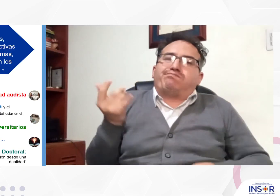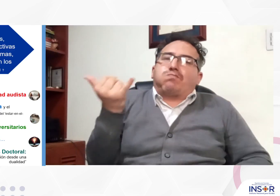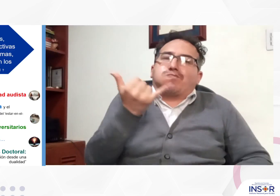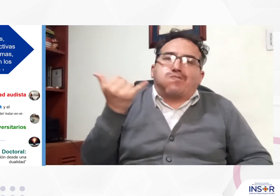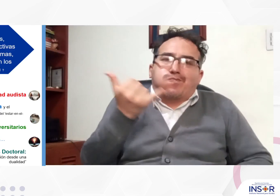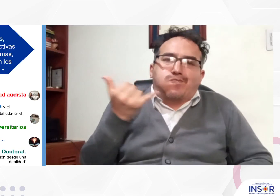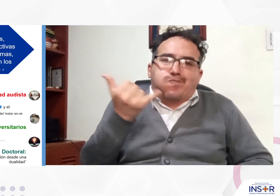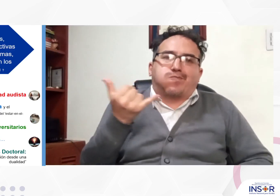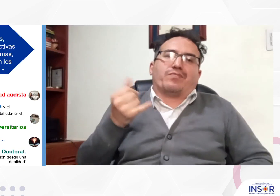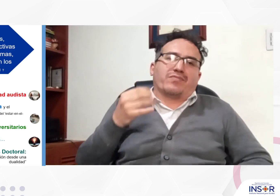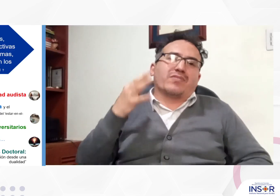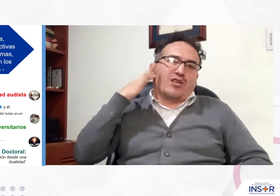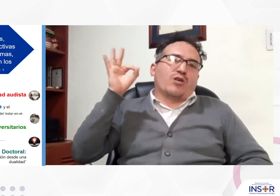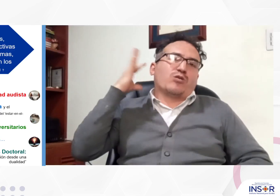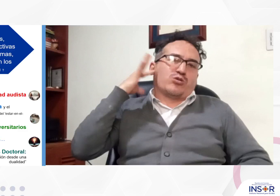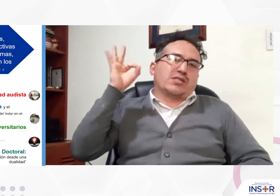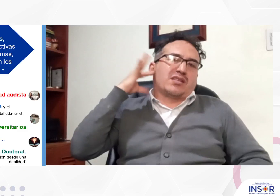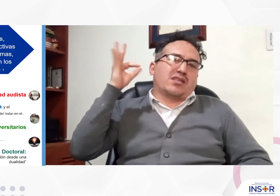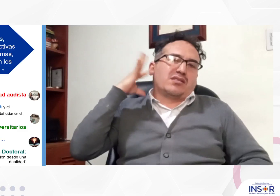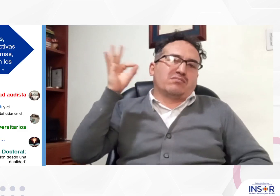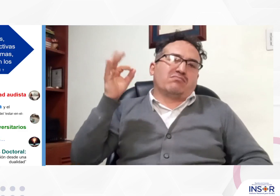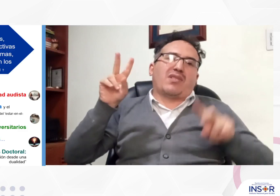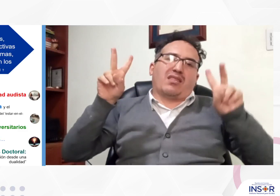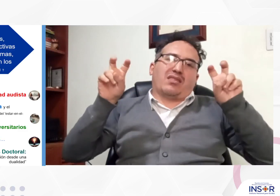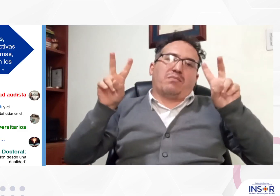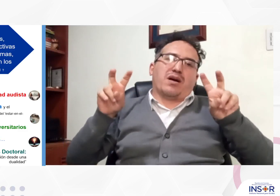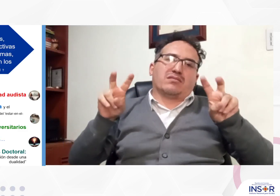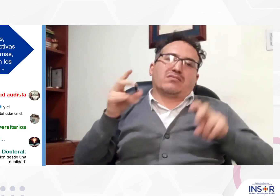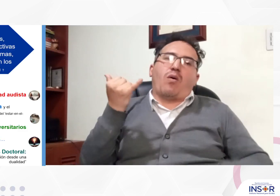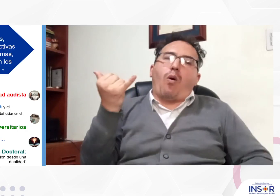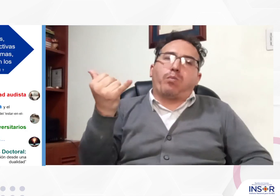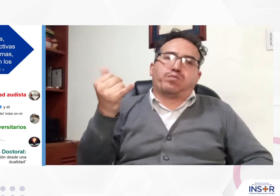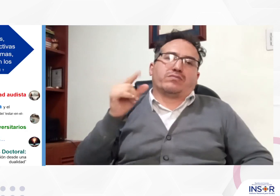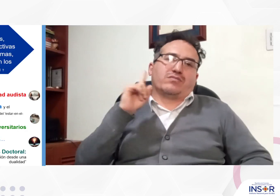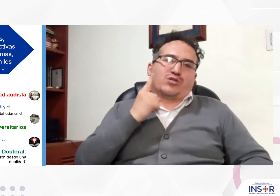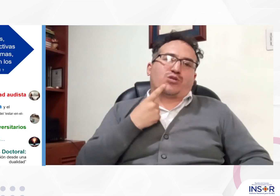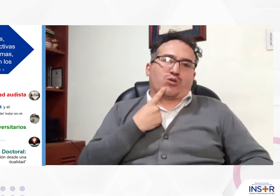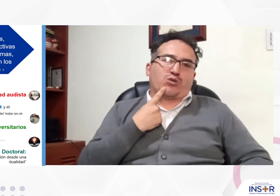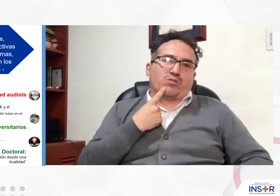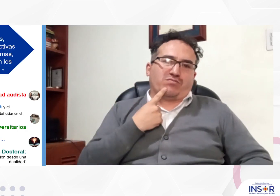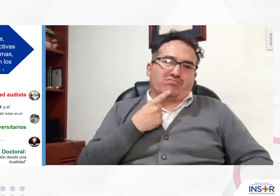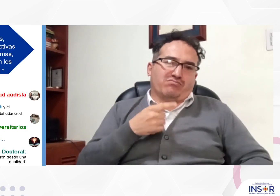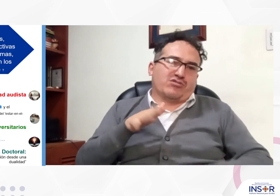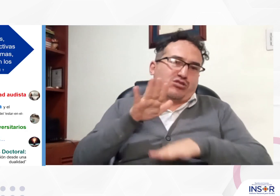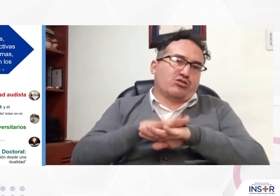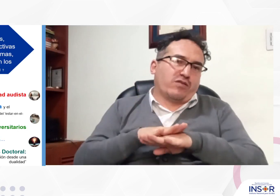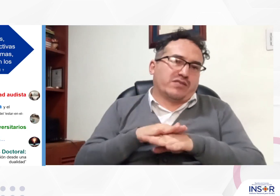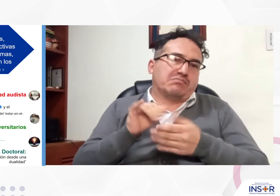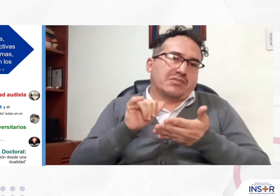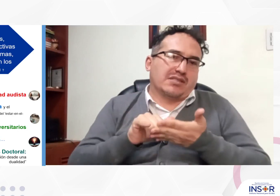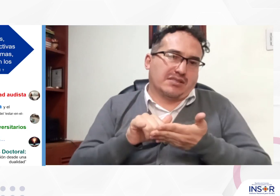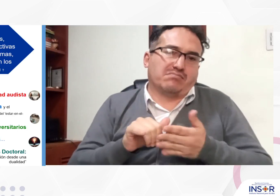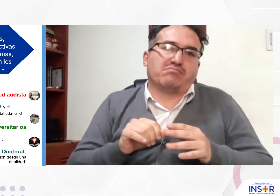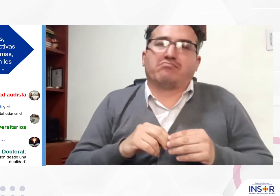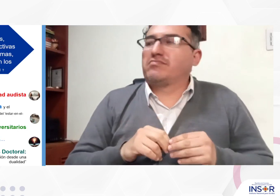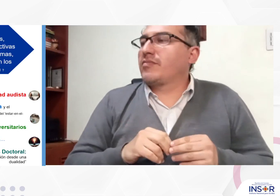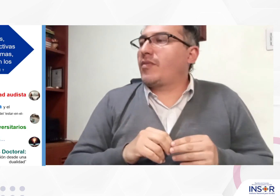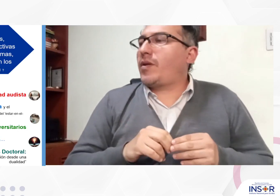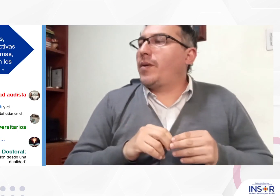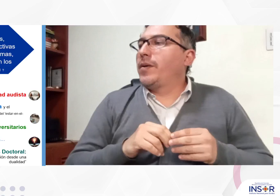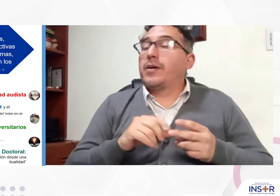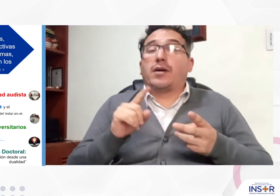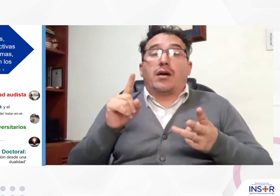esa inquietud en lo que vemos de manera consecutiva sobre los oyentes que están abordando estos